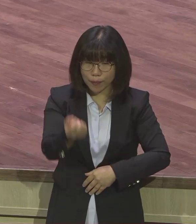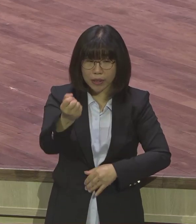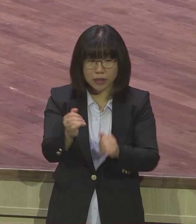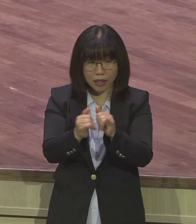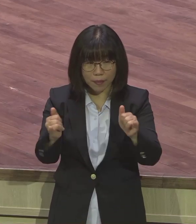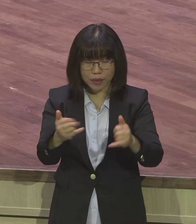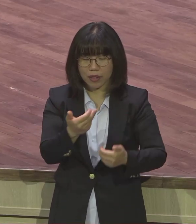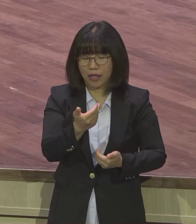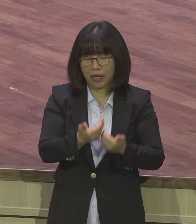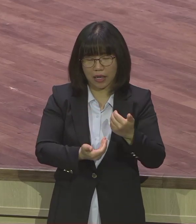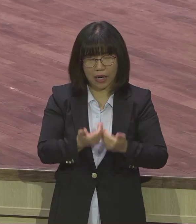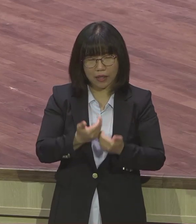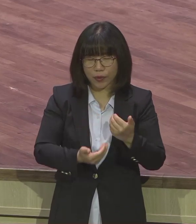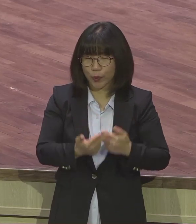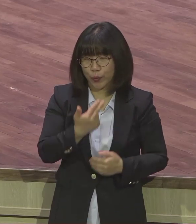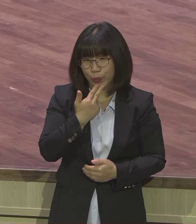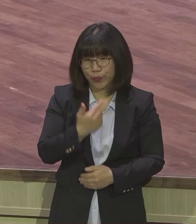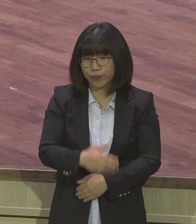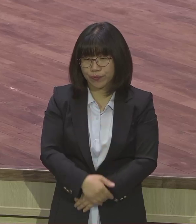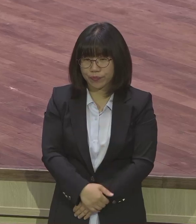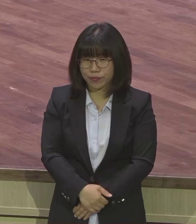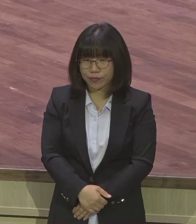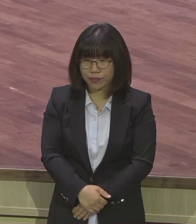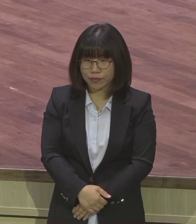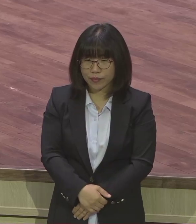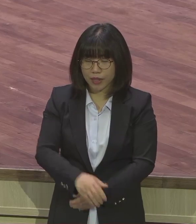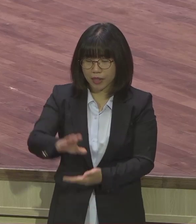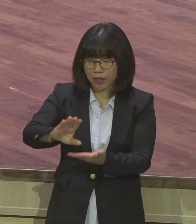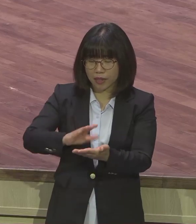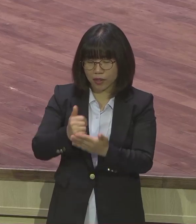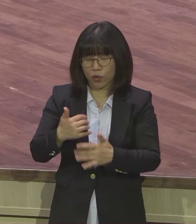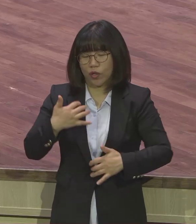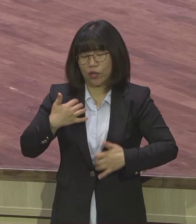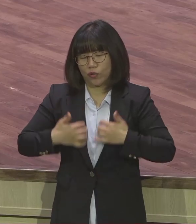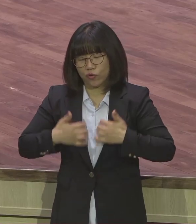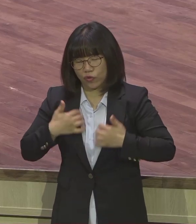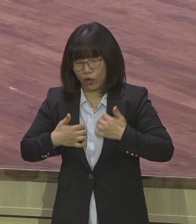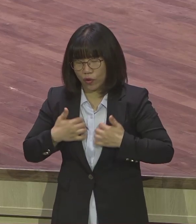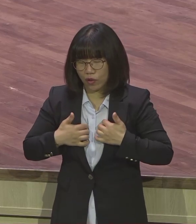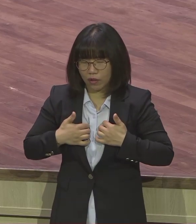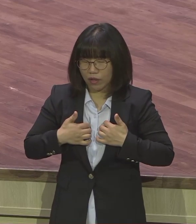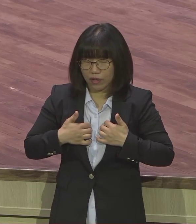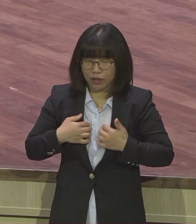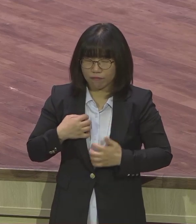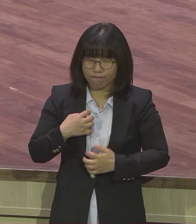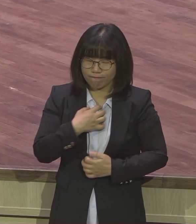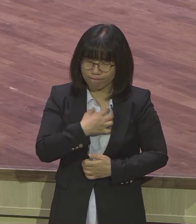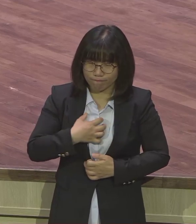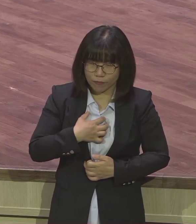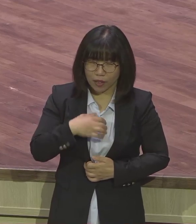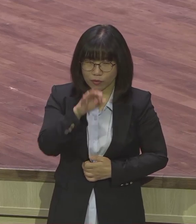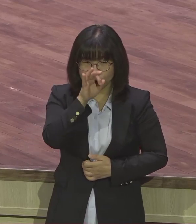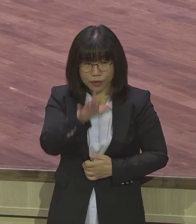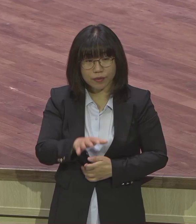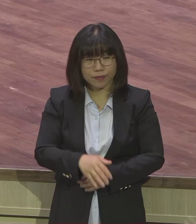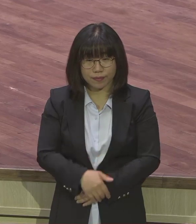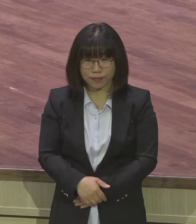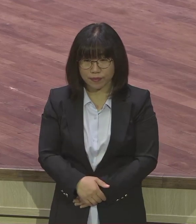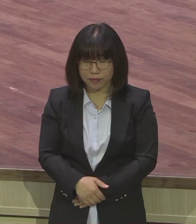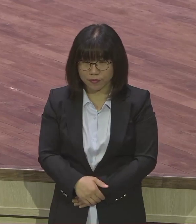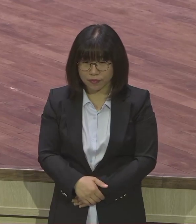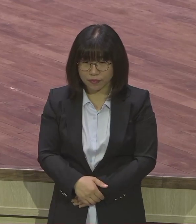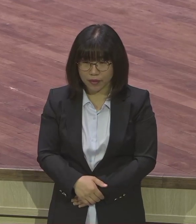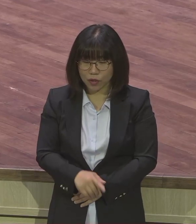상황 속에도 갈등하지 않습니다. 그리스도 누립니다. 고난을 누려요. 역경을 누립니다.